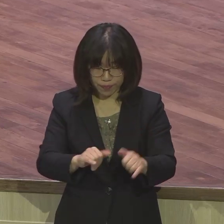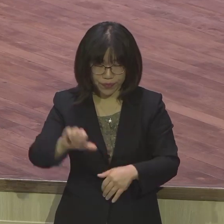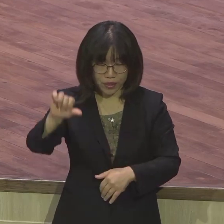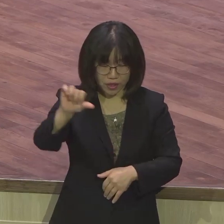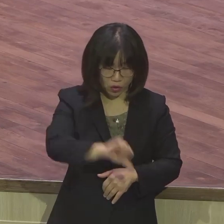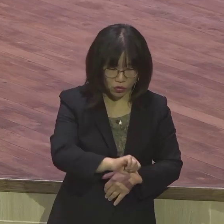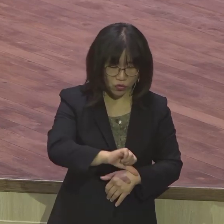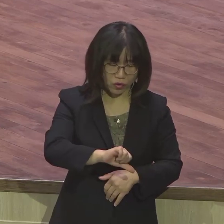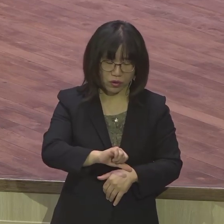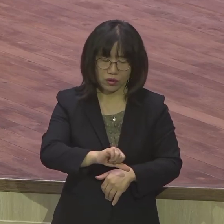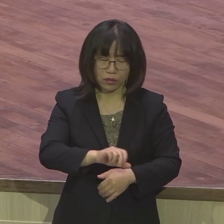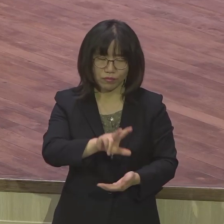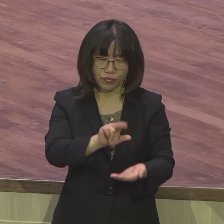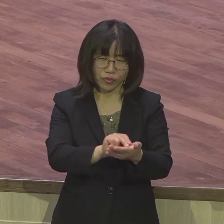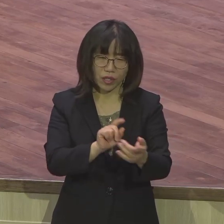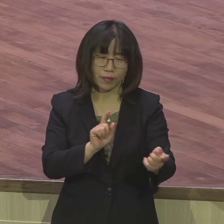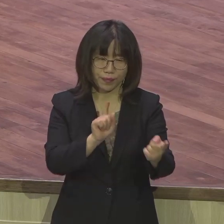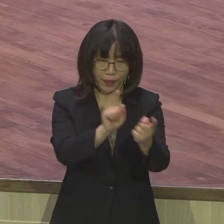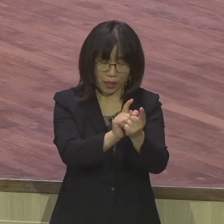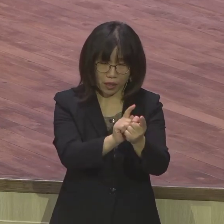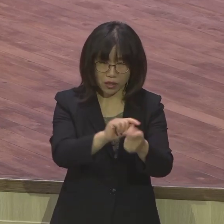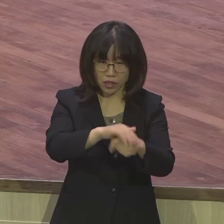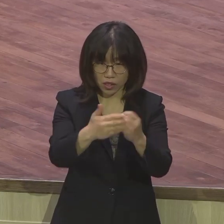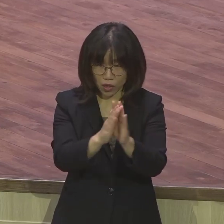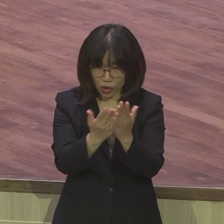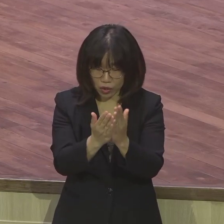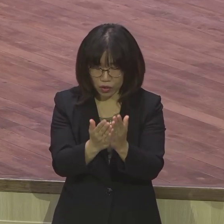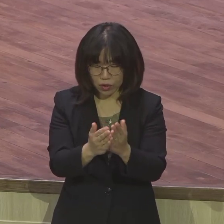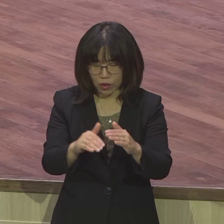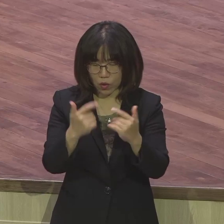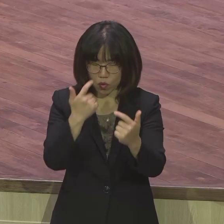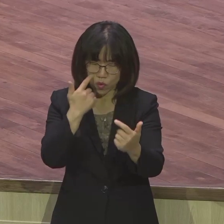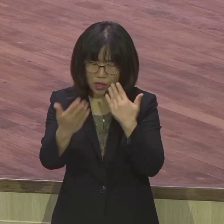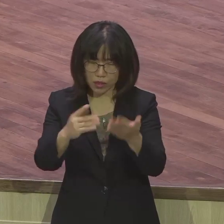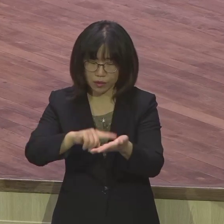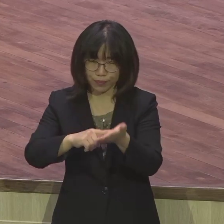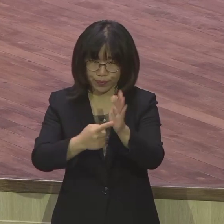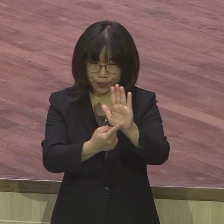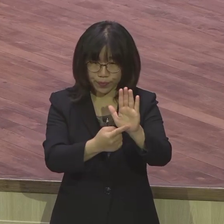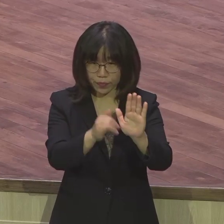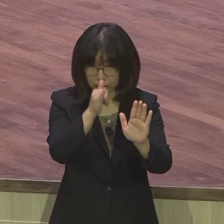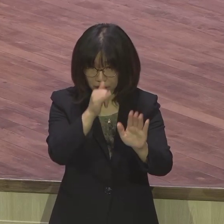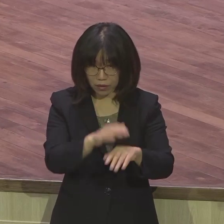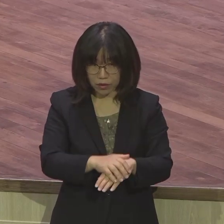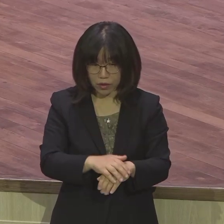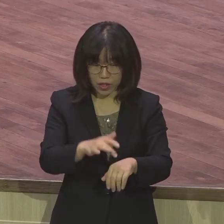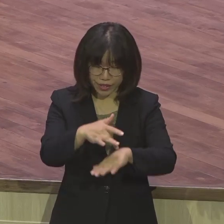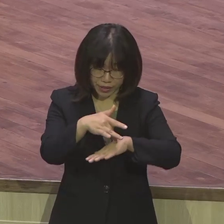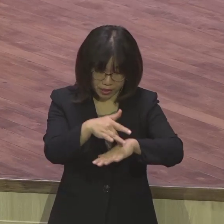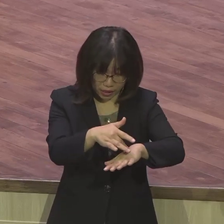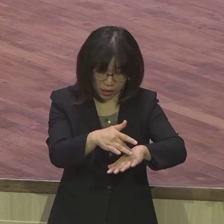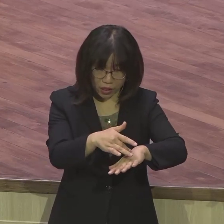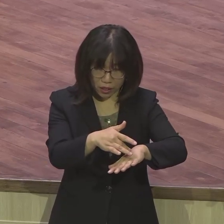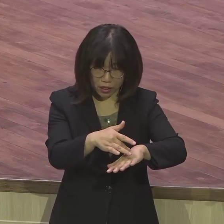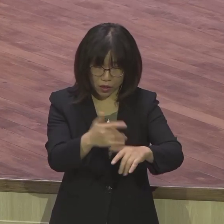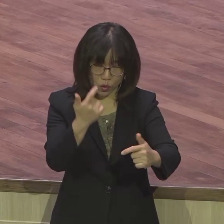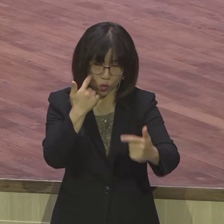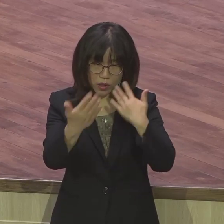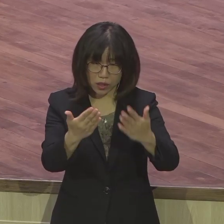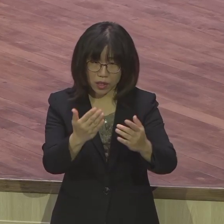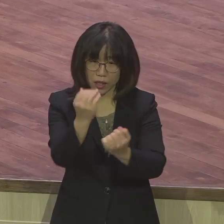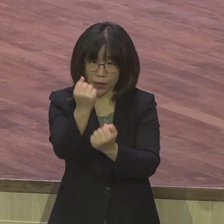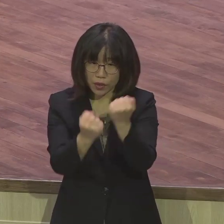들어닥친다는 사실을 성경에서만 폭로하고 있습니다. 성경에서만 사단의 존재란 그 이유 때문에